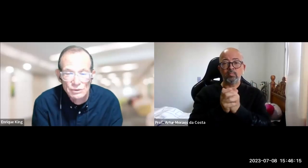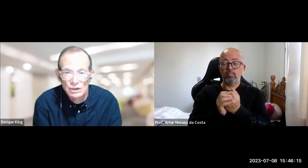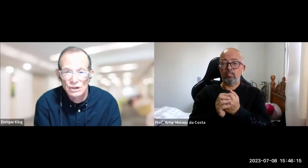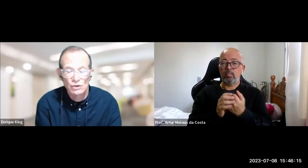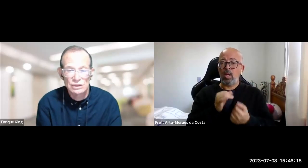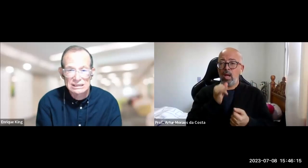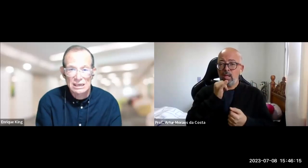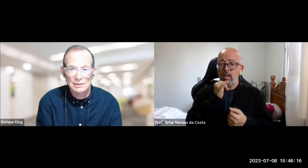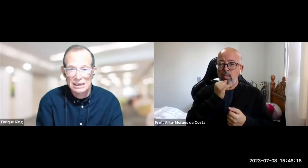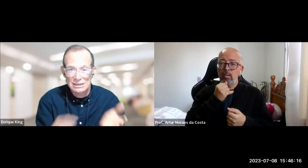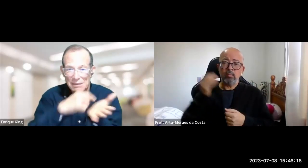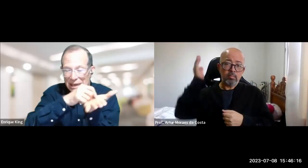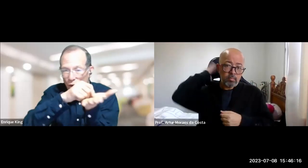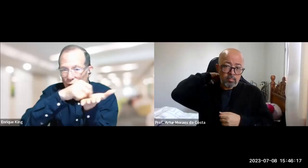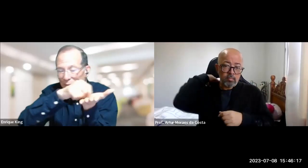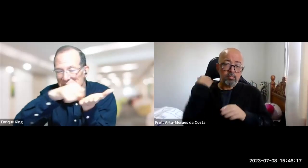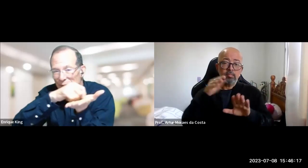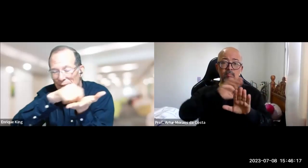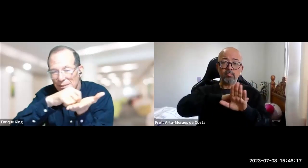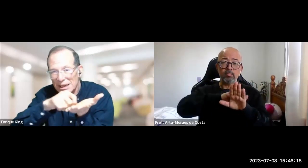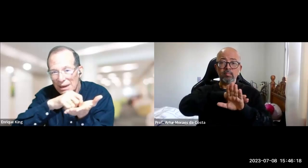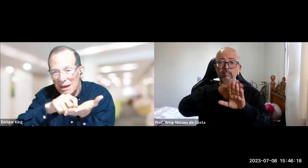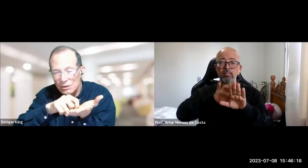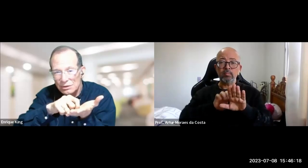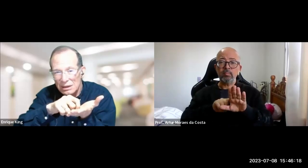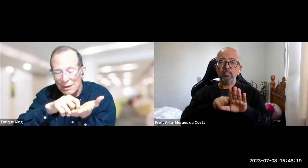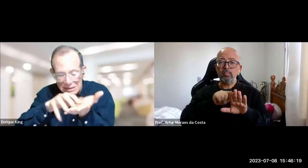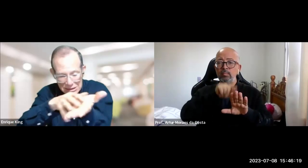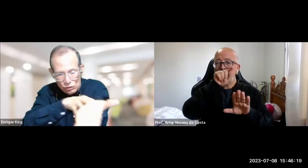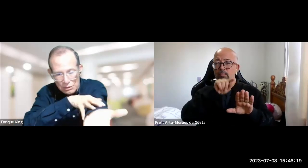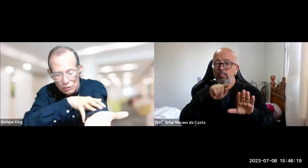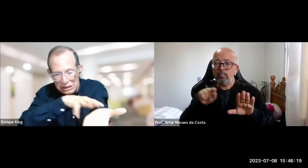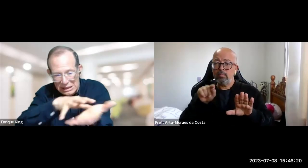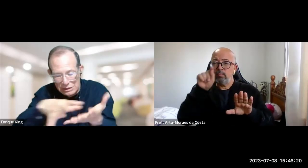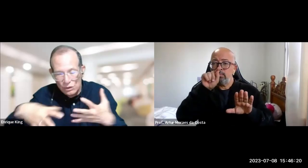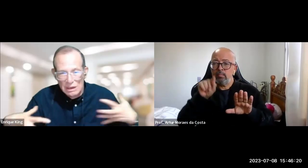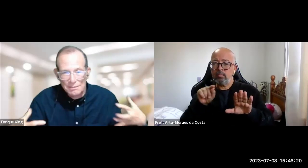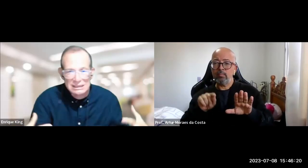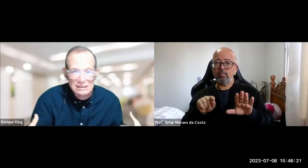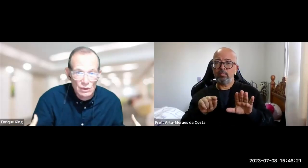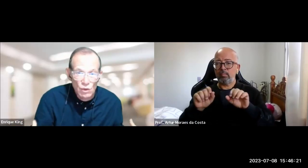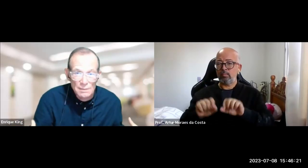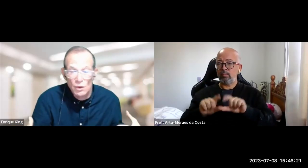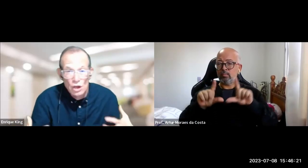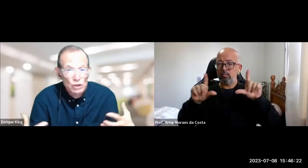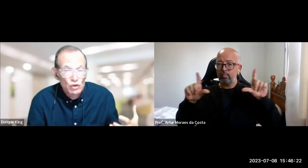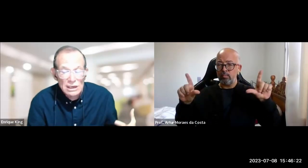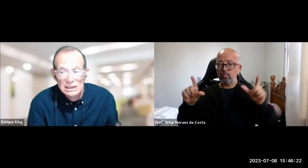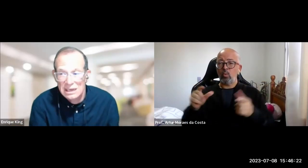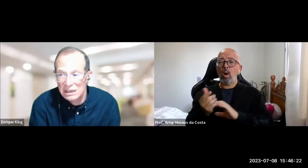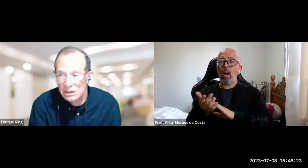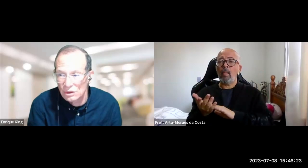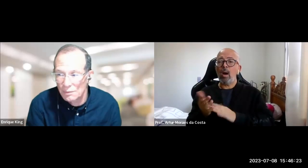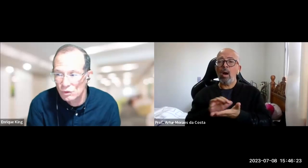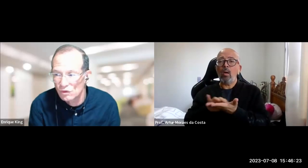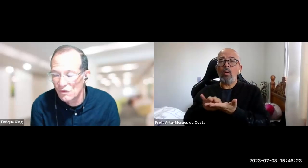positivo utilizar a veces la espalda O la misma palma de la mano a veces inclusive utilizamos al unas partes del cuerpo yo he